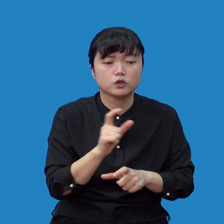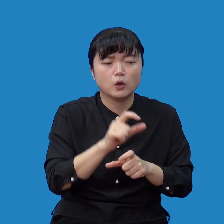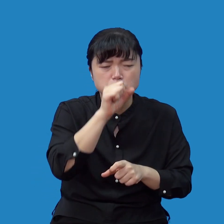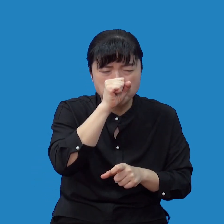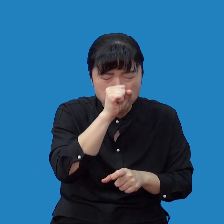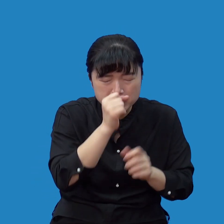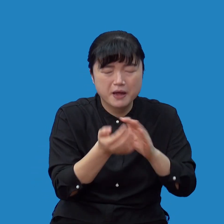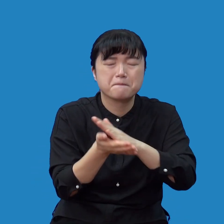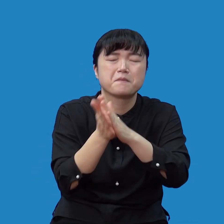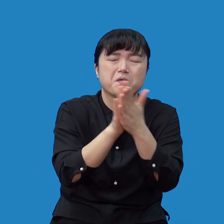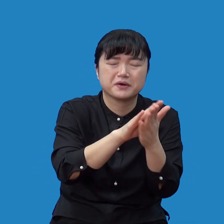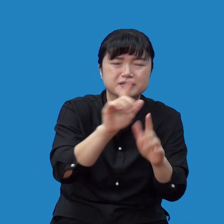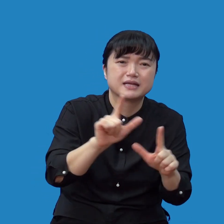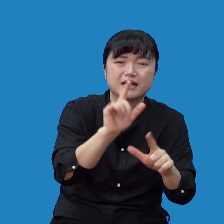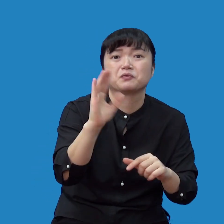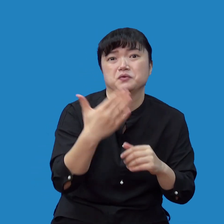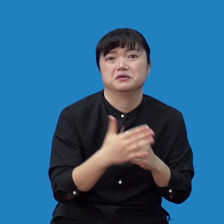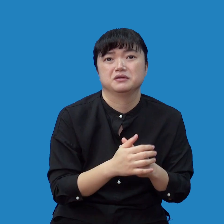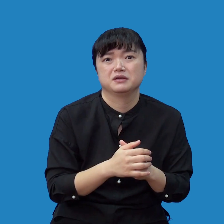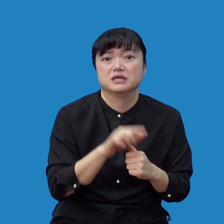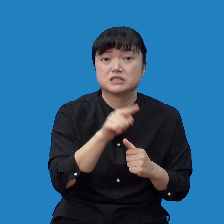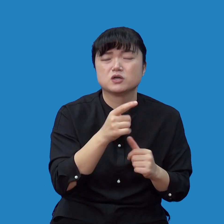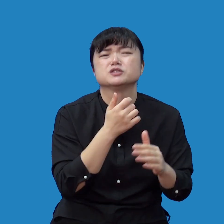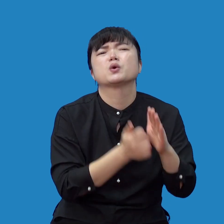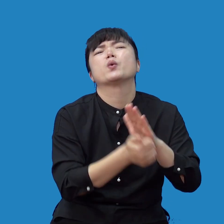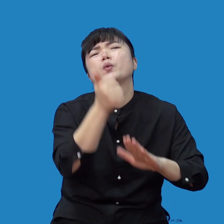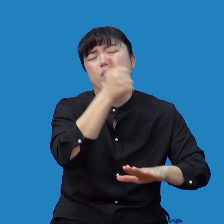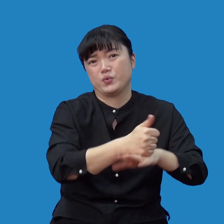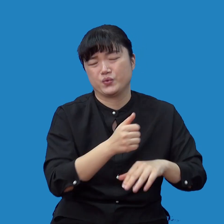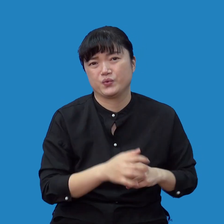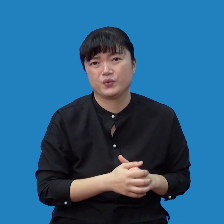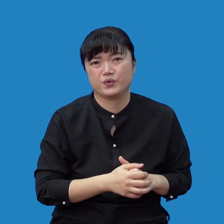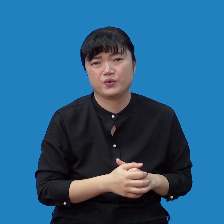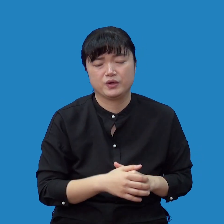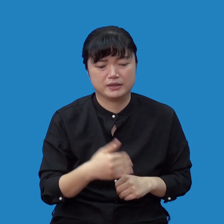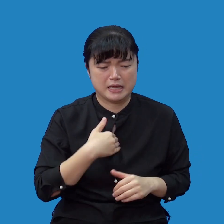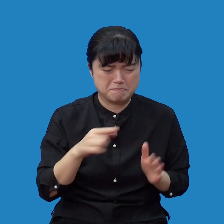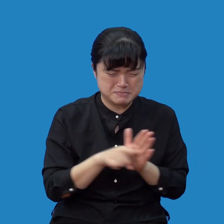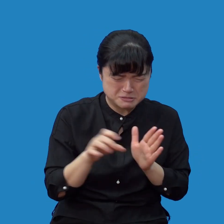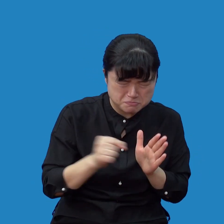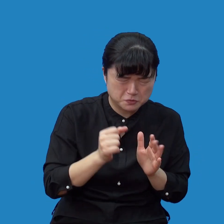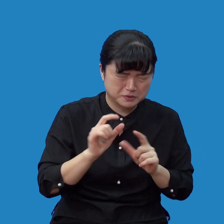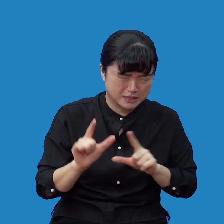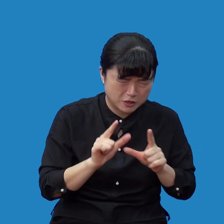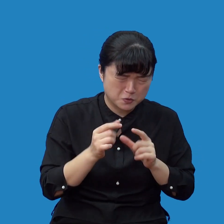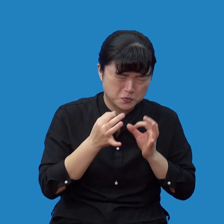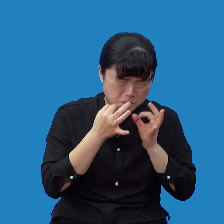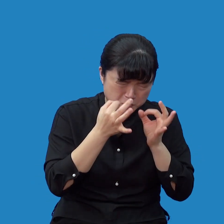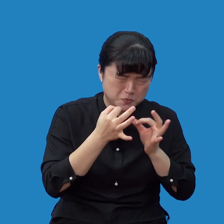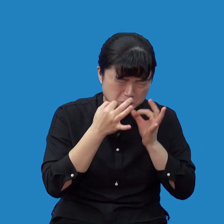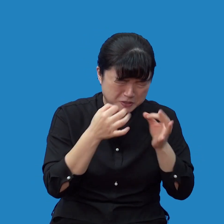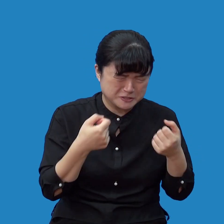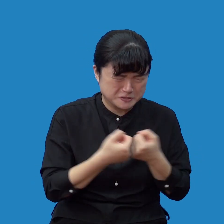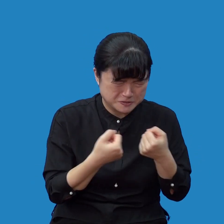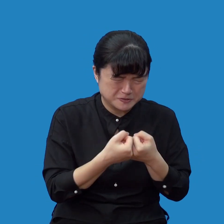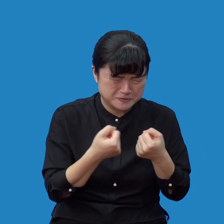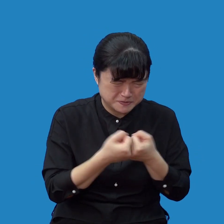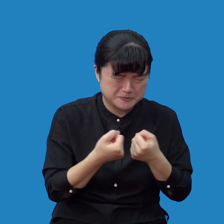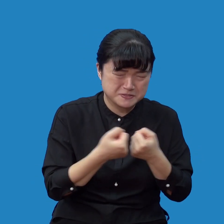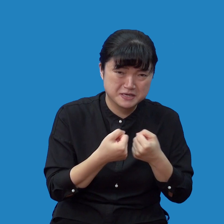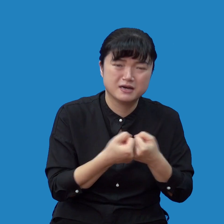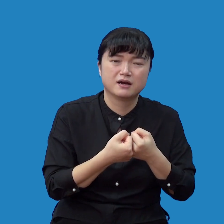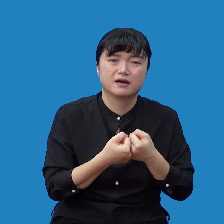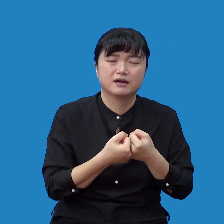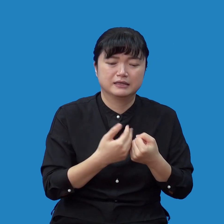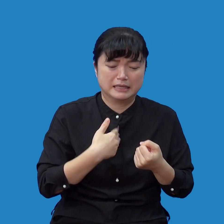되는 것입니다. 그게 성공입니다. 내가 믿음으로 살려고 열심히 싸워왔는데 그 믿음으로 내 자녀와